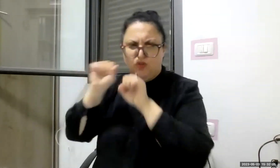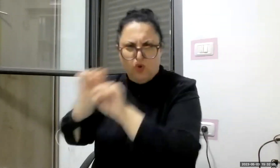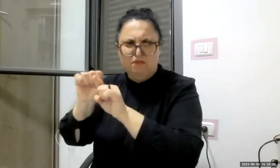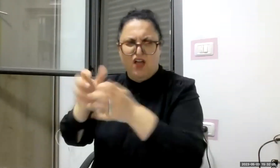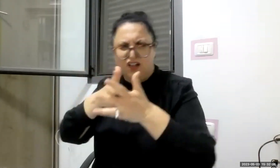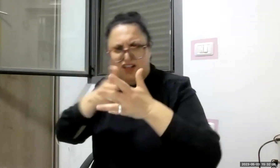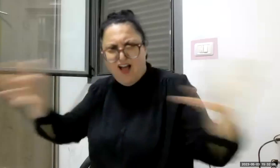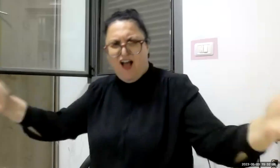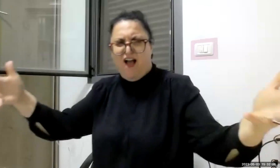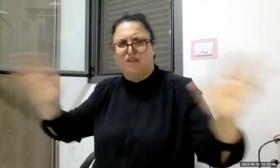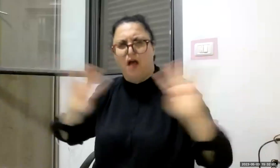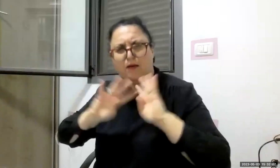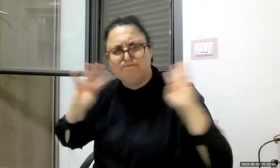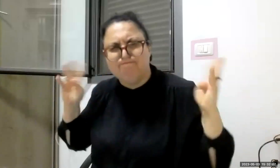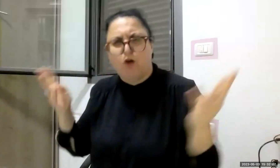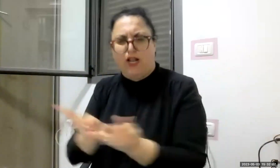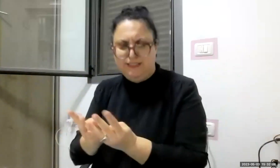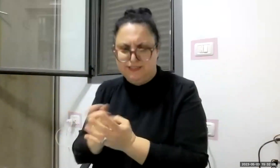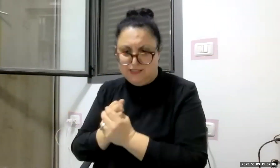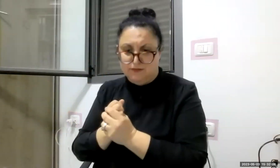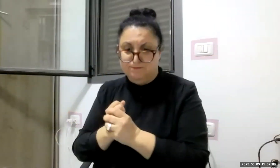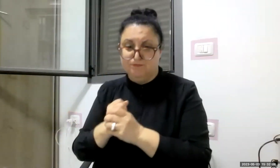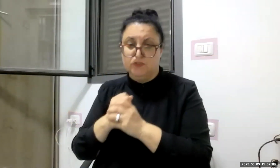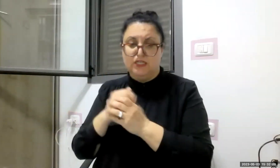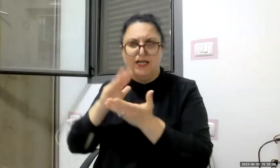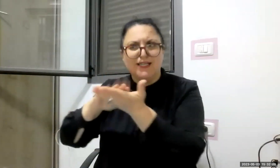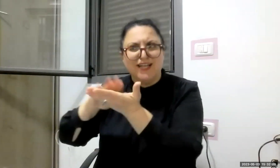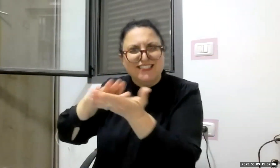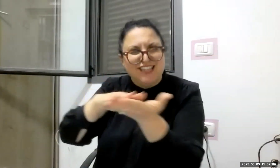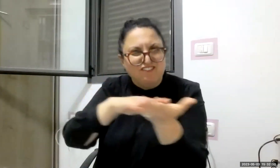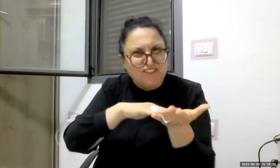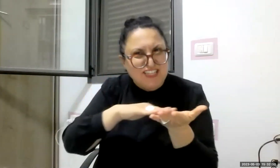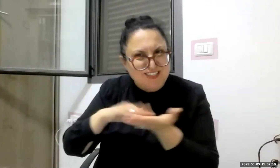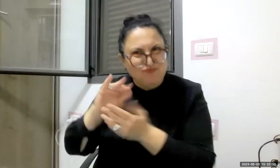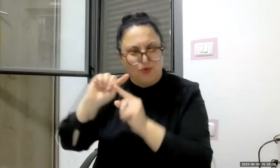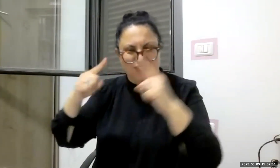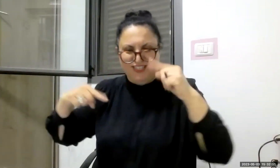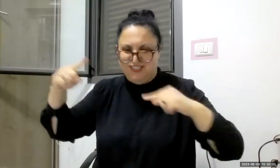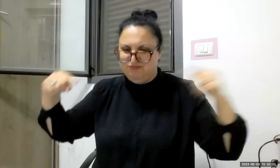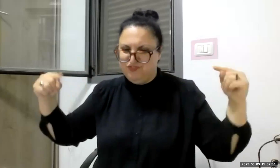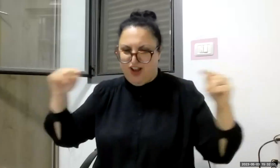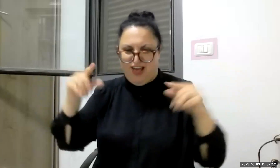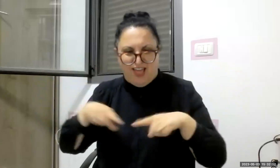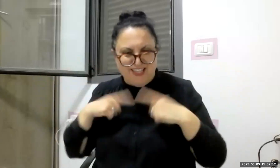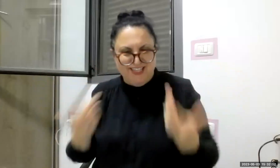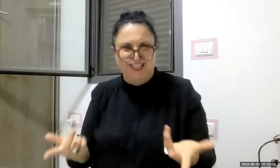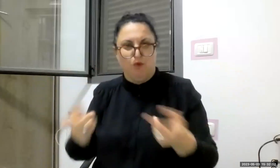לאדם רשת חברתית תמיכה רחבה והוליסטית קצבים שונים